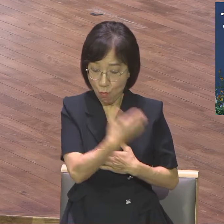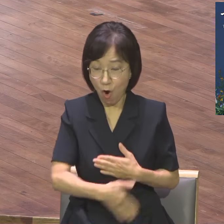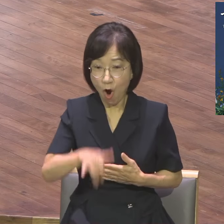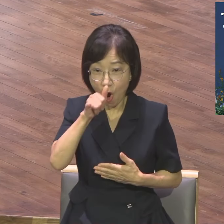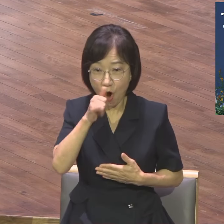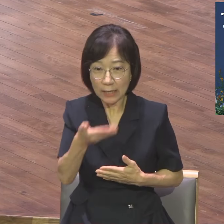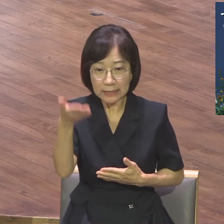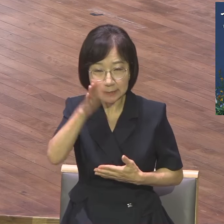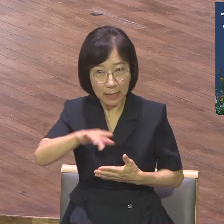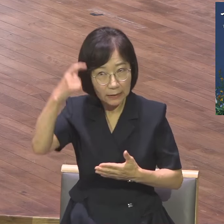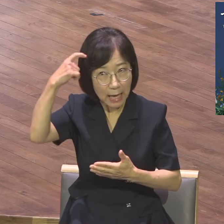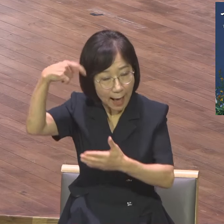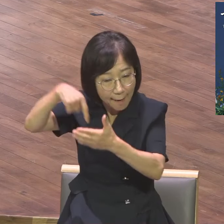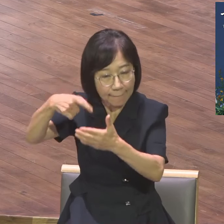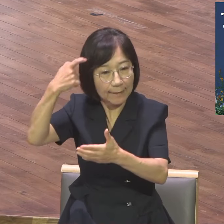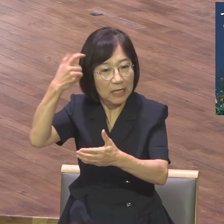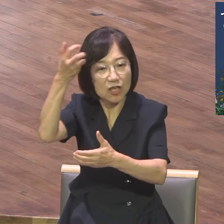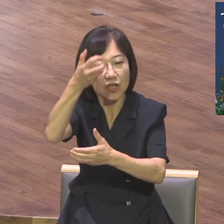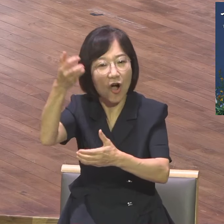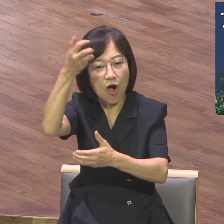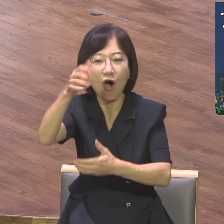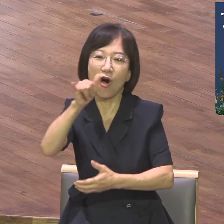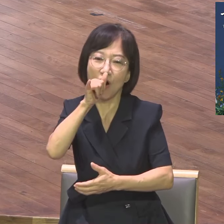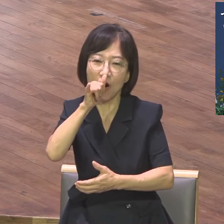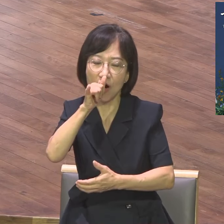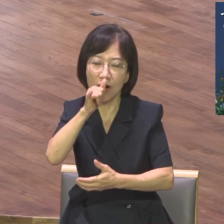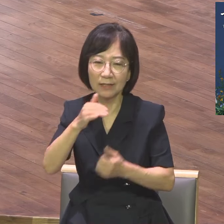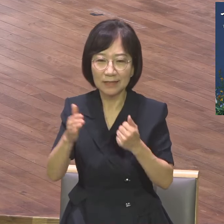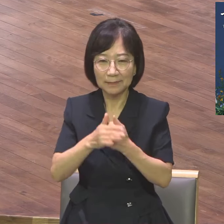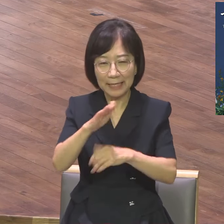존재다. 이걸 묵상을 해보세요.